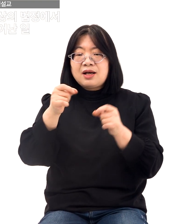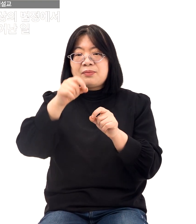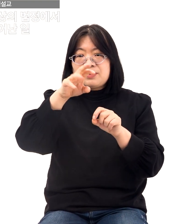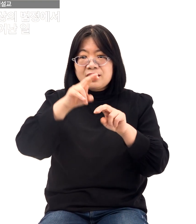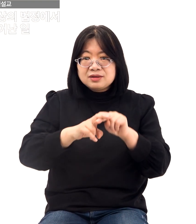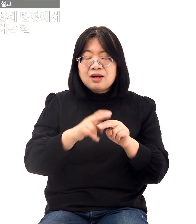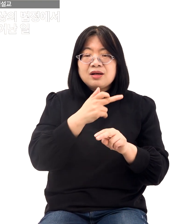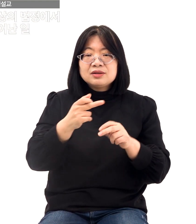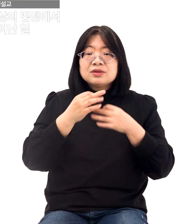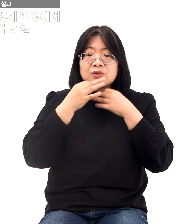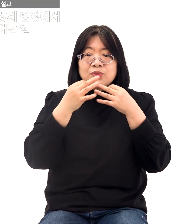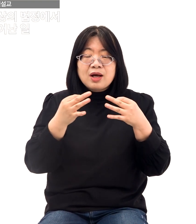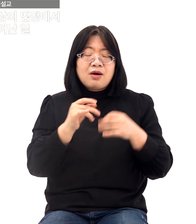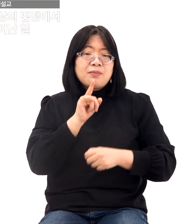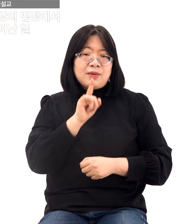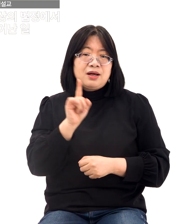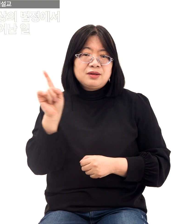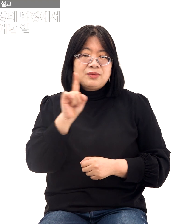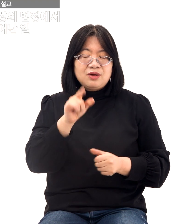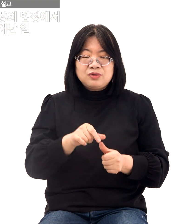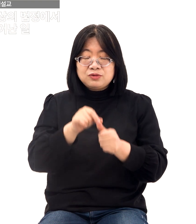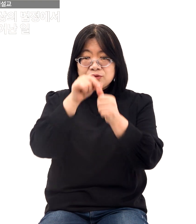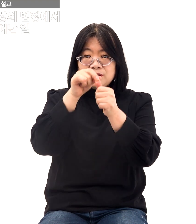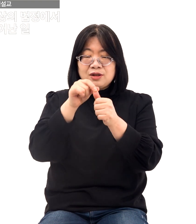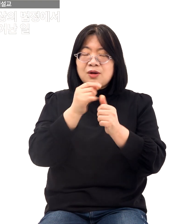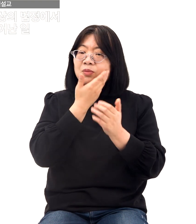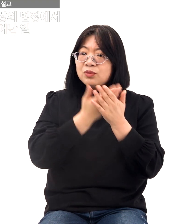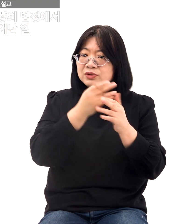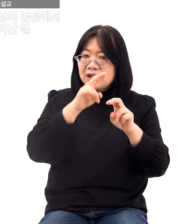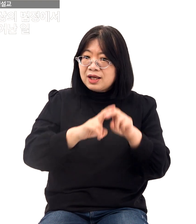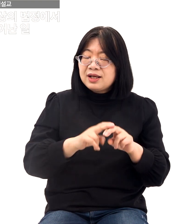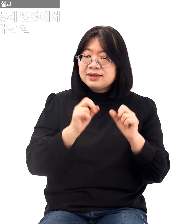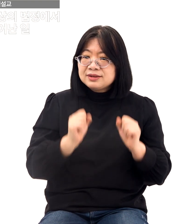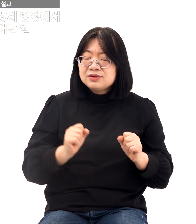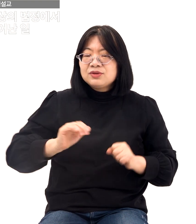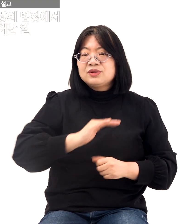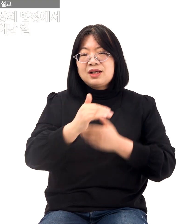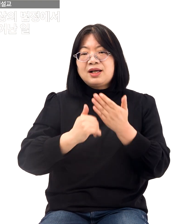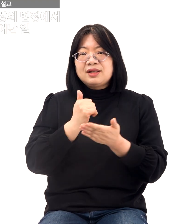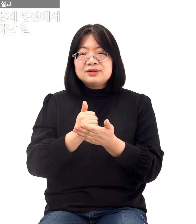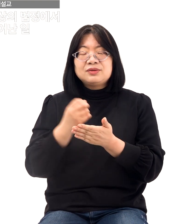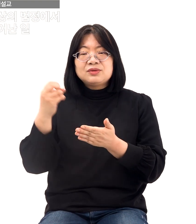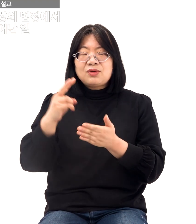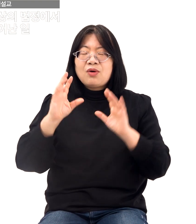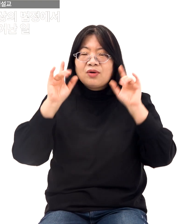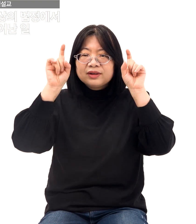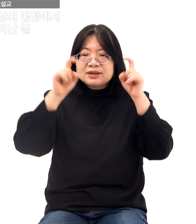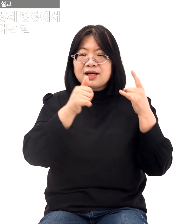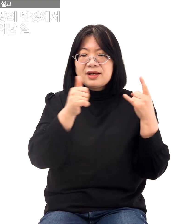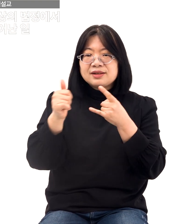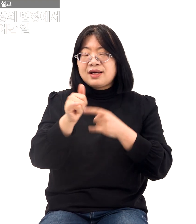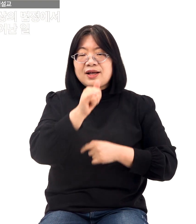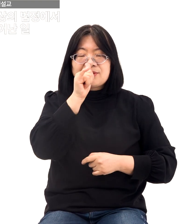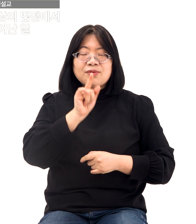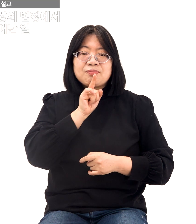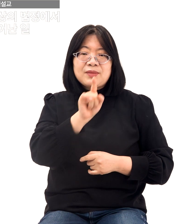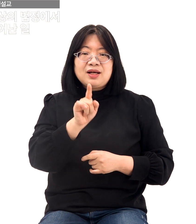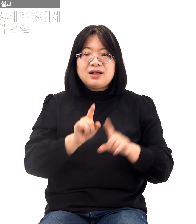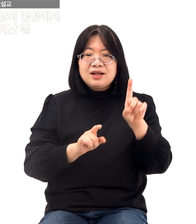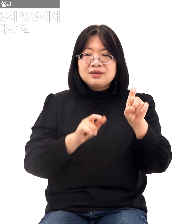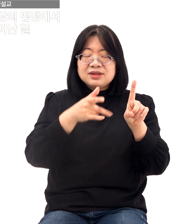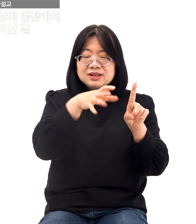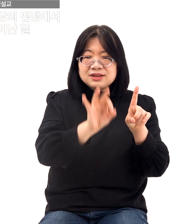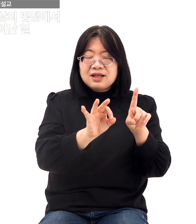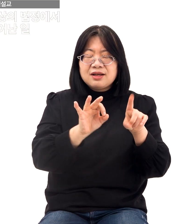큰 소리로 외쳐 이르되 구원하심이 보좌에 앉으신 우리 하나님과 어린 양에게 있도다 하니